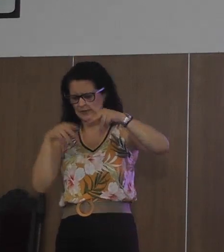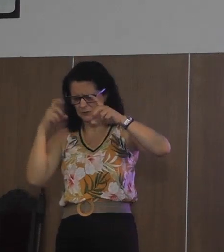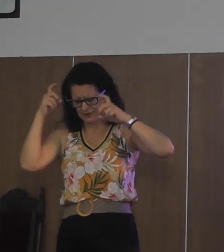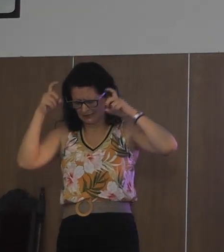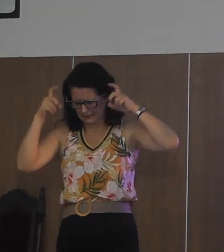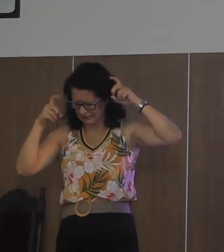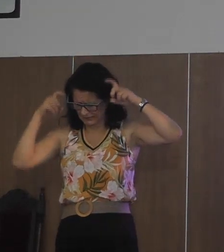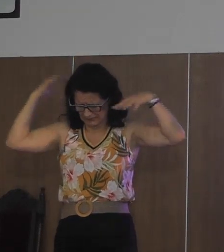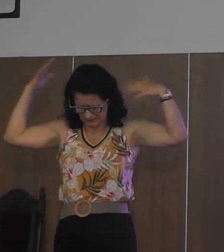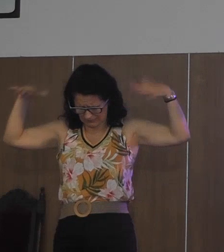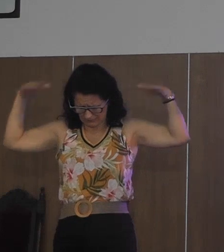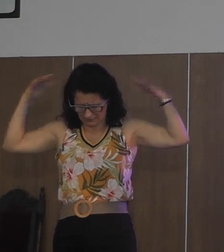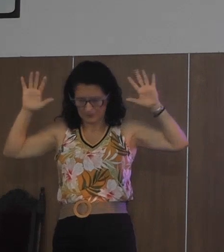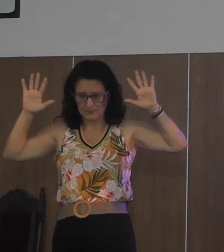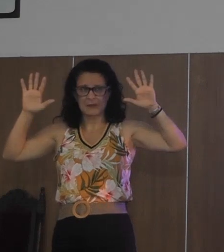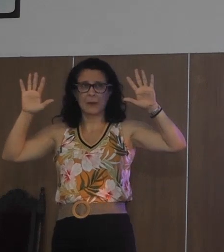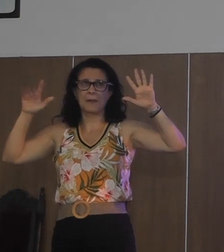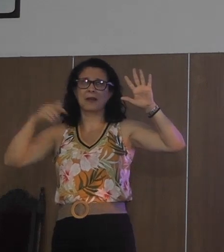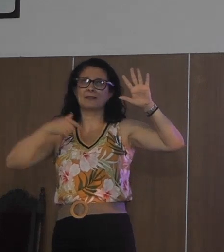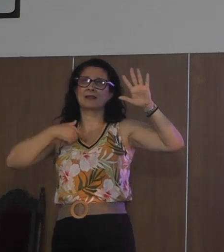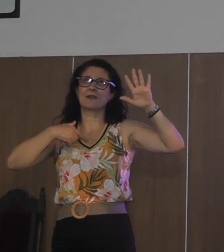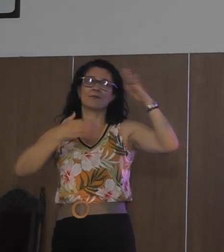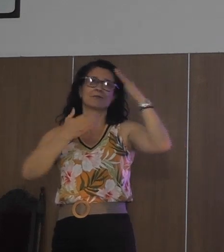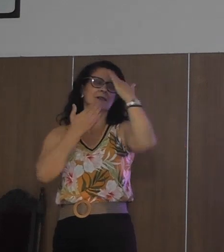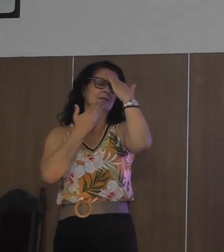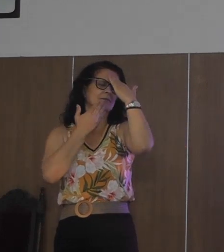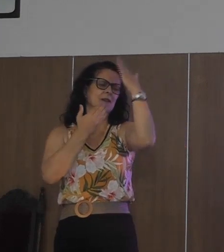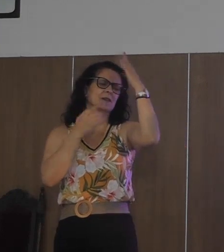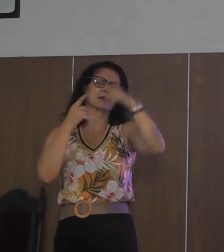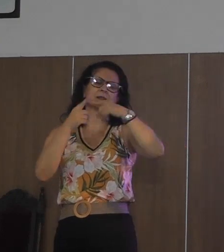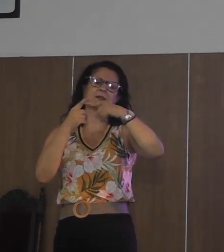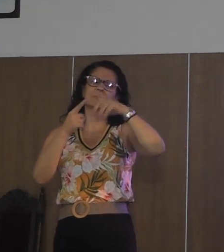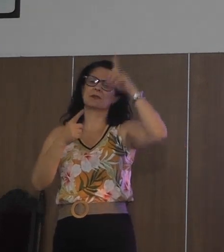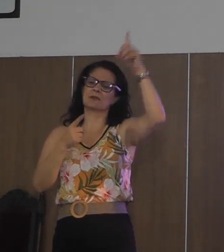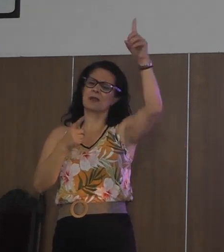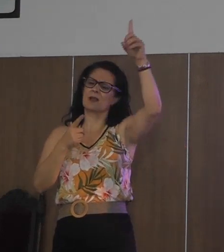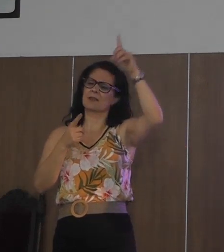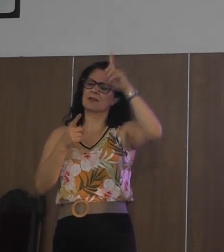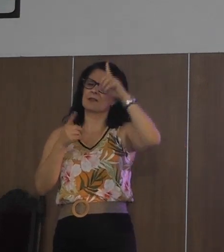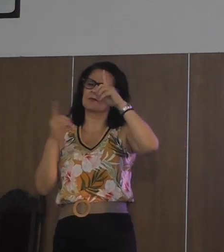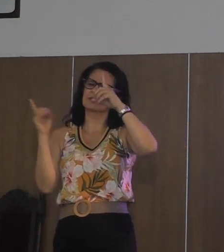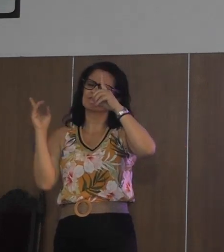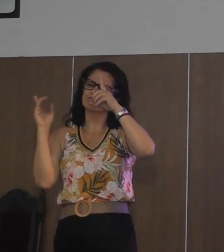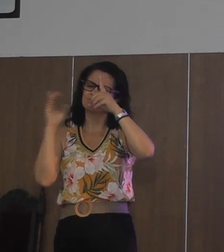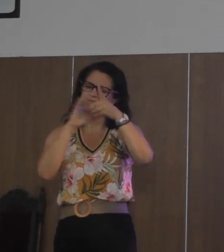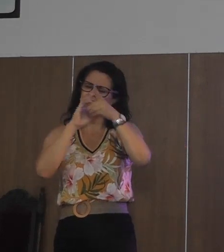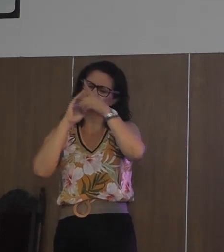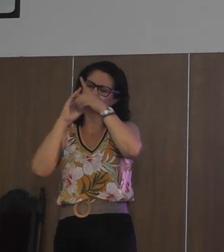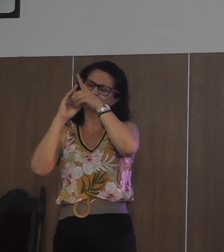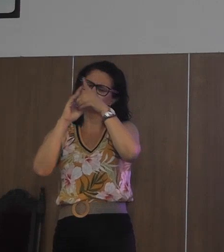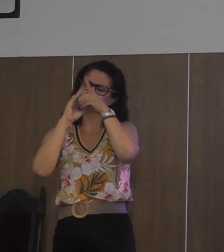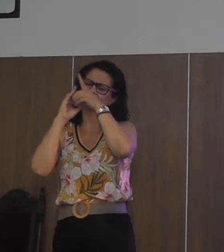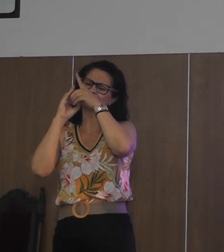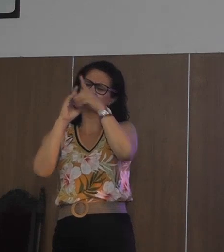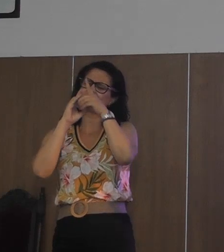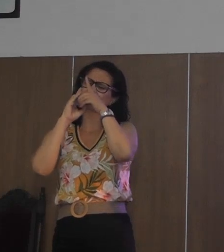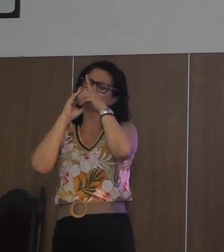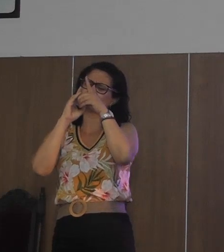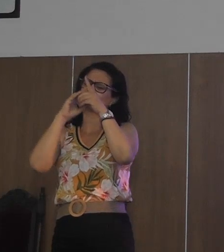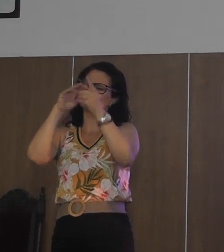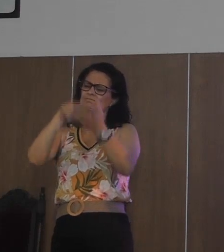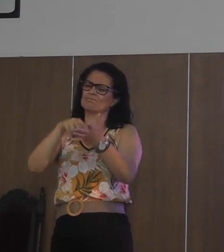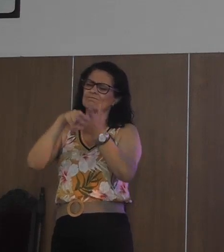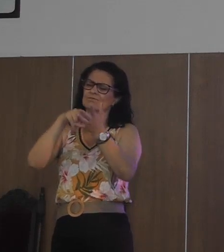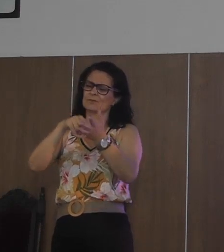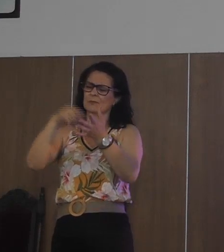Te agradecemos, porque o Senhor tem sido a nossa rocha, Pai. Ah, Espírito Santo, a